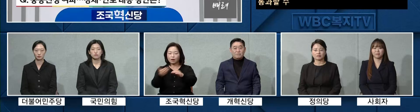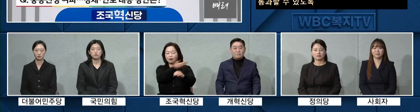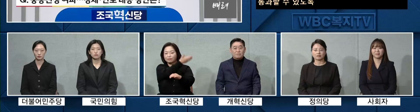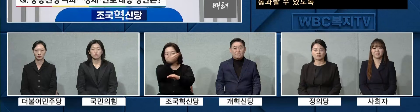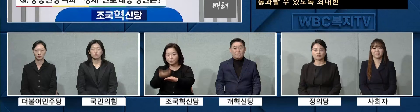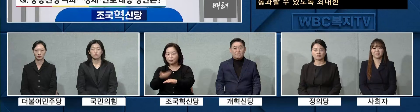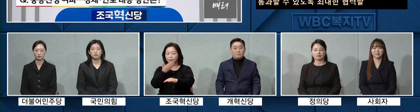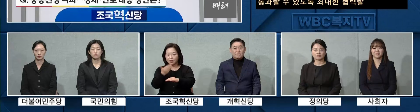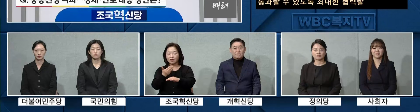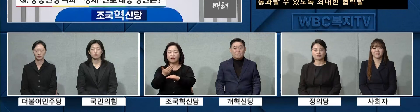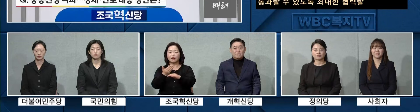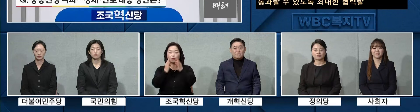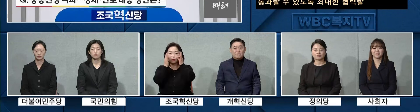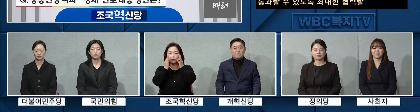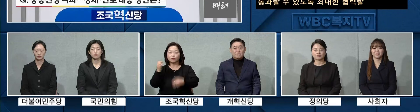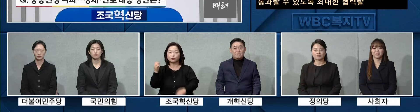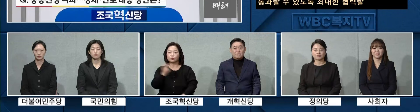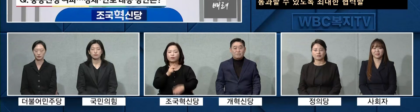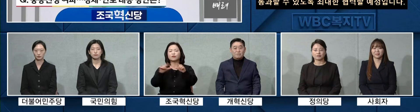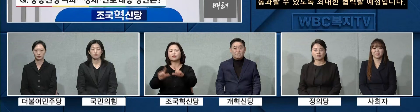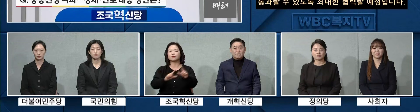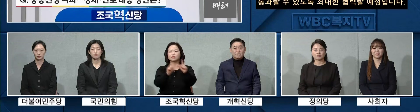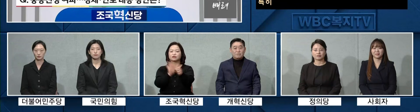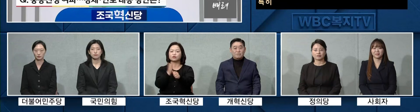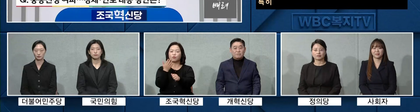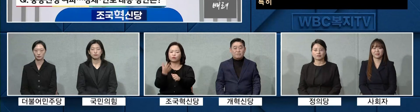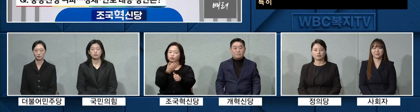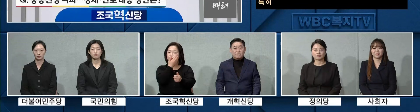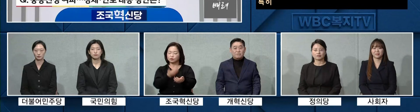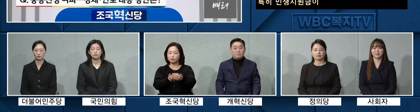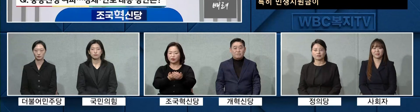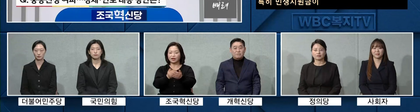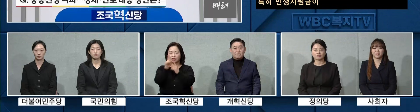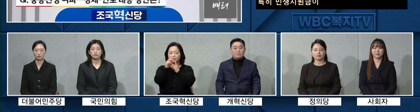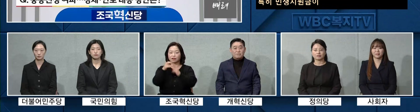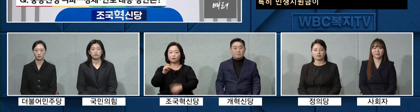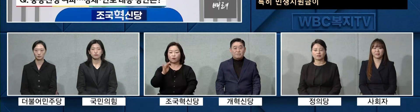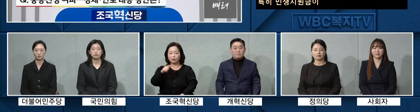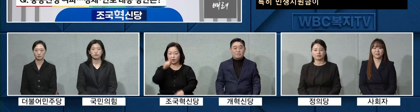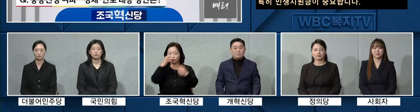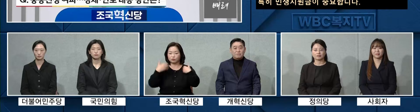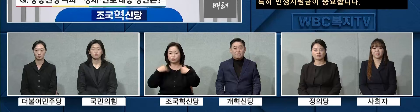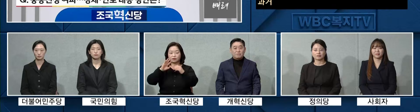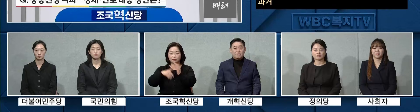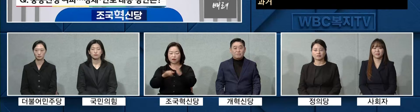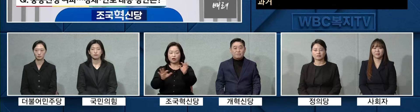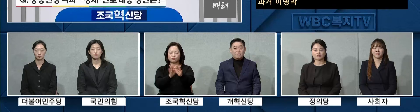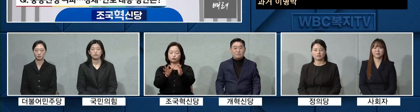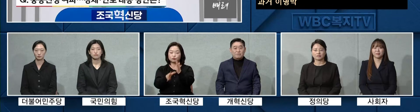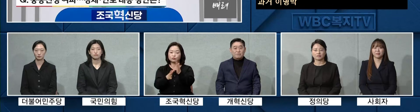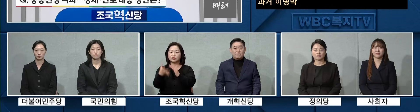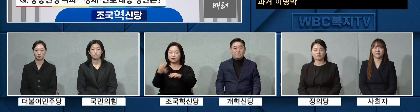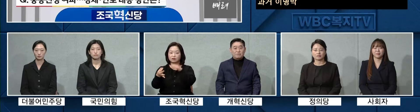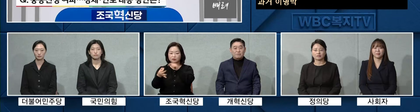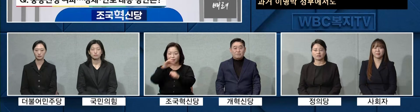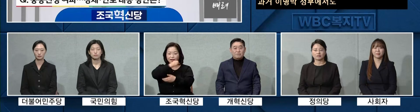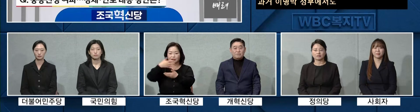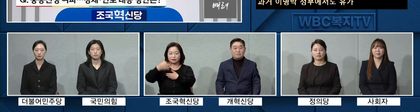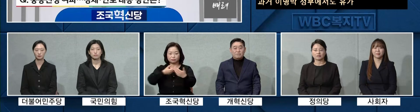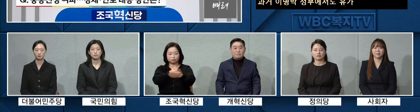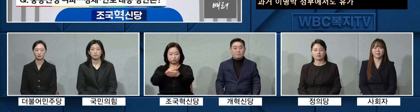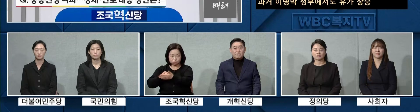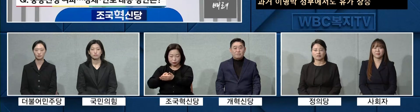특히 민생지원금이 중요합니다. 과거 이명박 정부에서도 유가 상승 대응을 위해 추경을 편성해